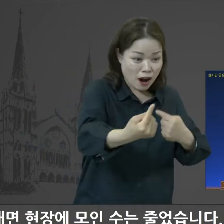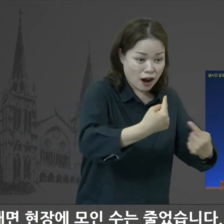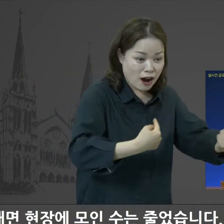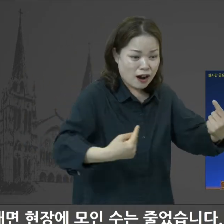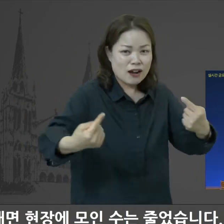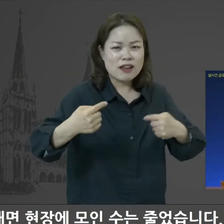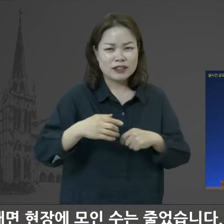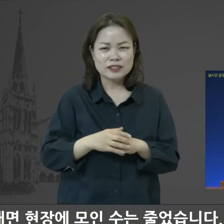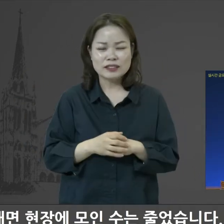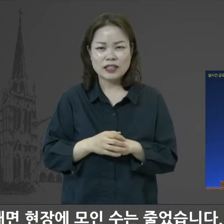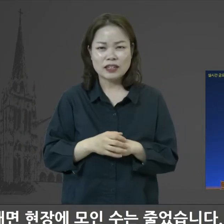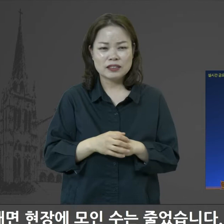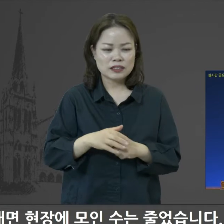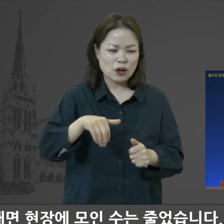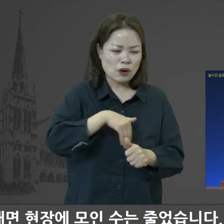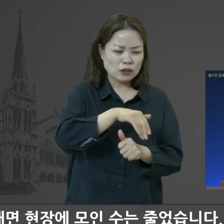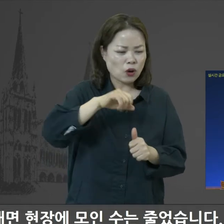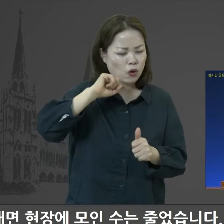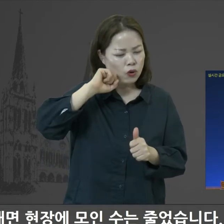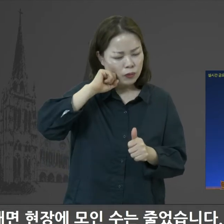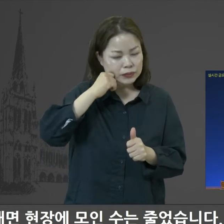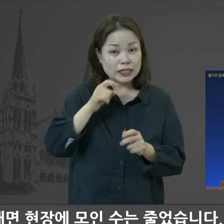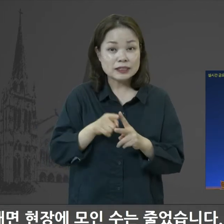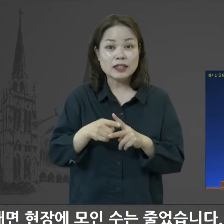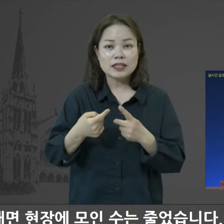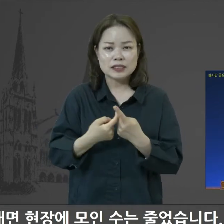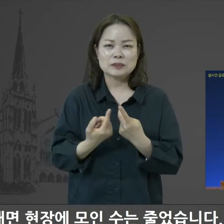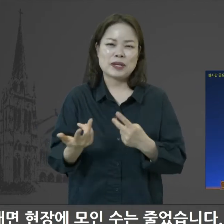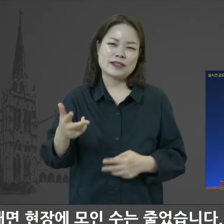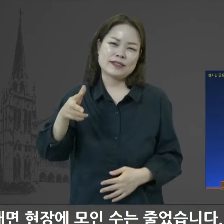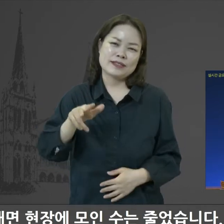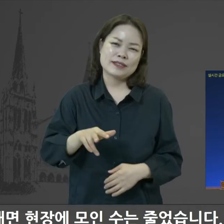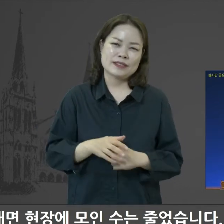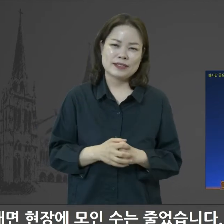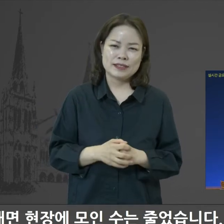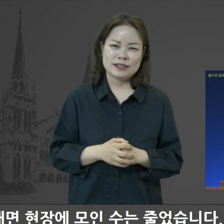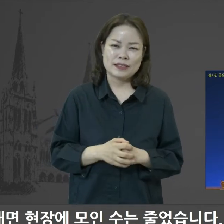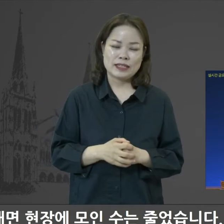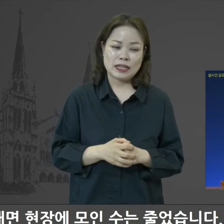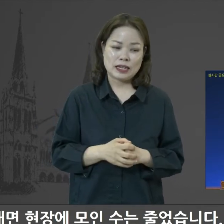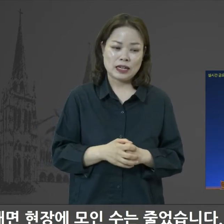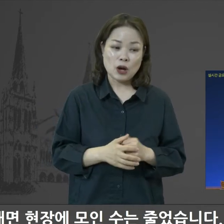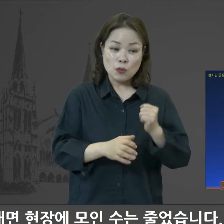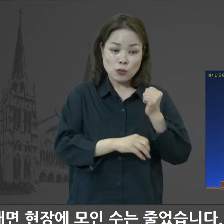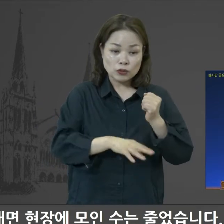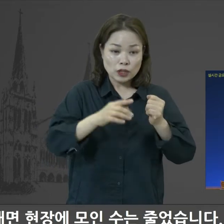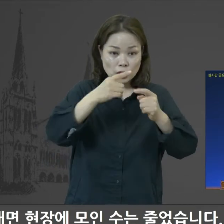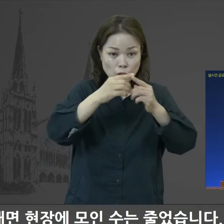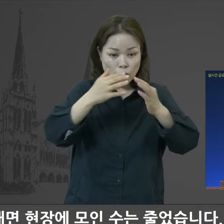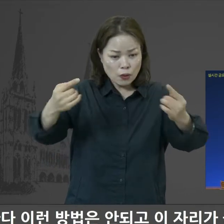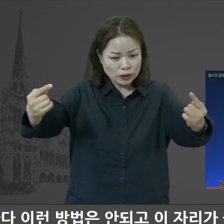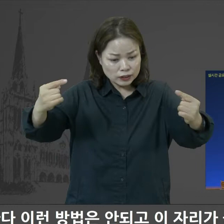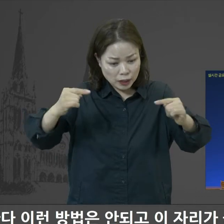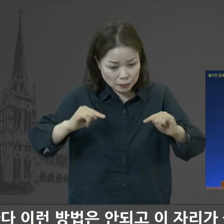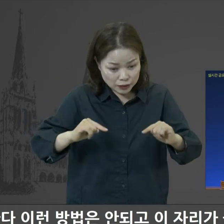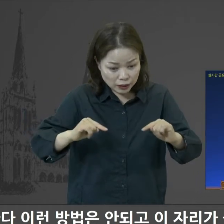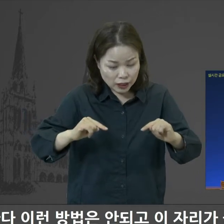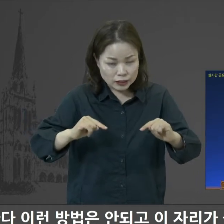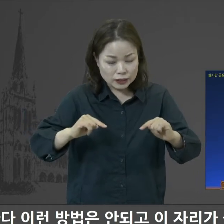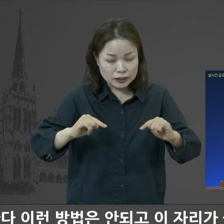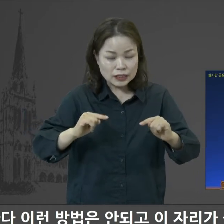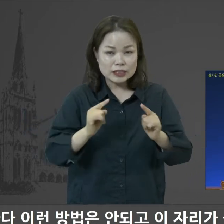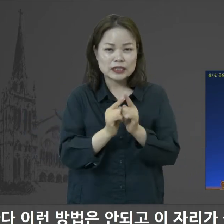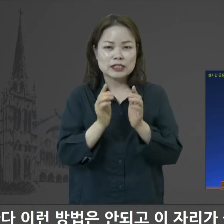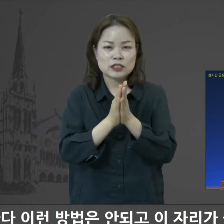너무너무 환경적으로 나오는 게 힘드신 분들 이해합니다. 하지만 이 자리에 나와서 우리가 누릴 수 있는 이 축복은,